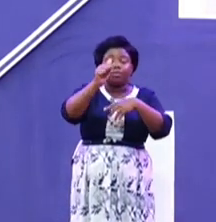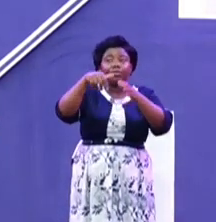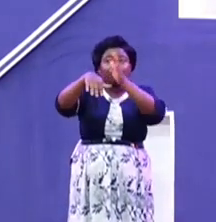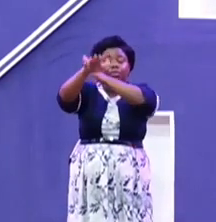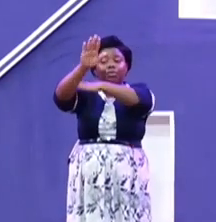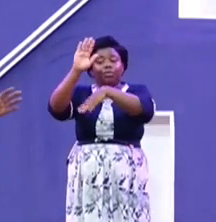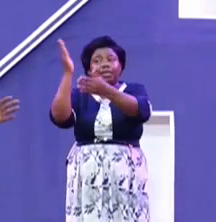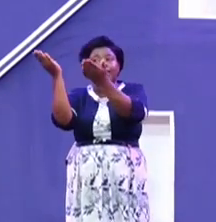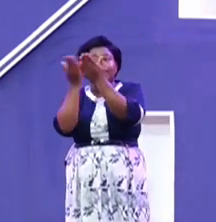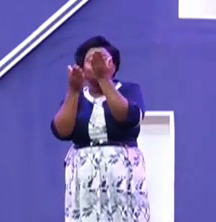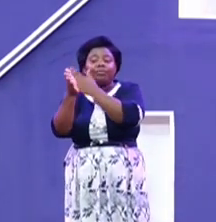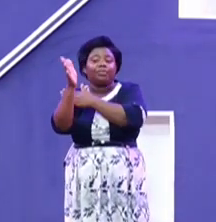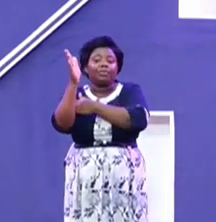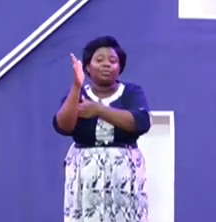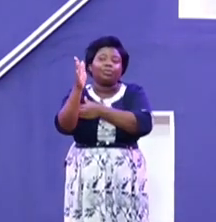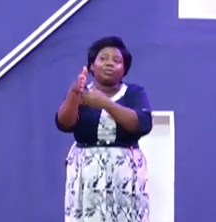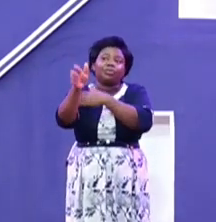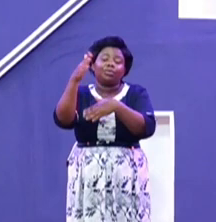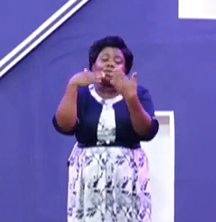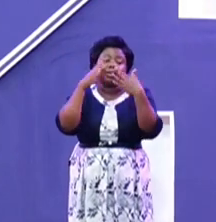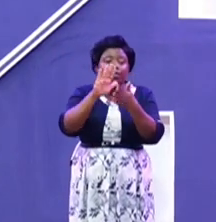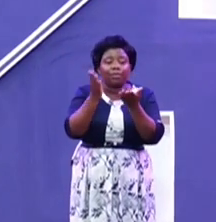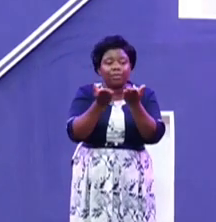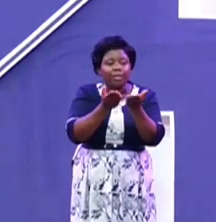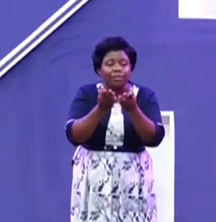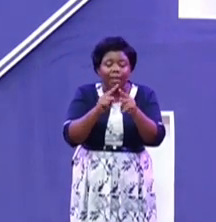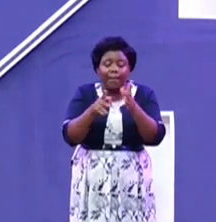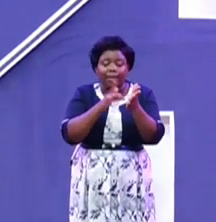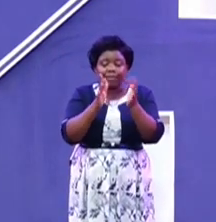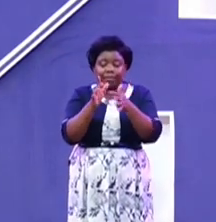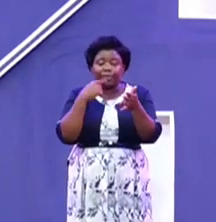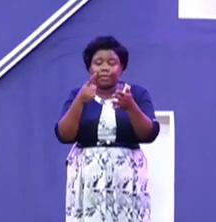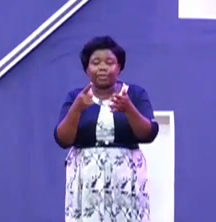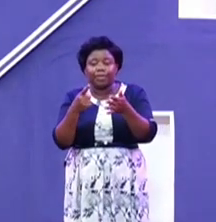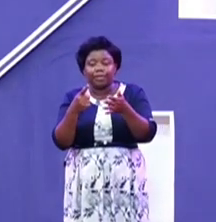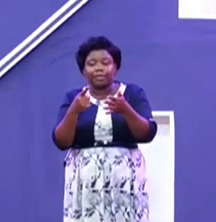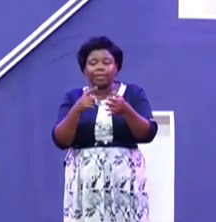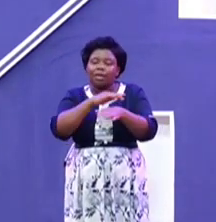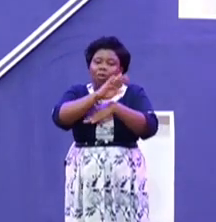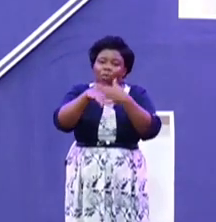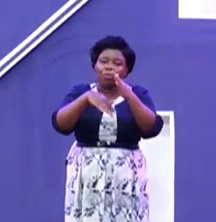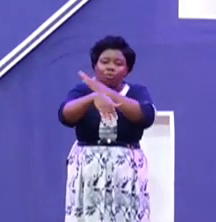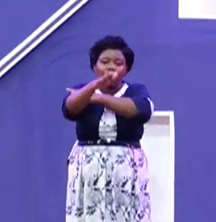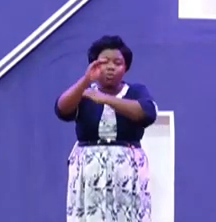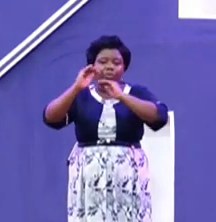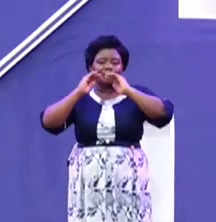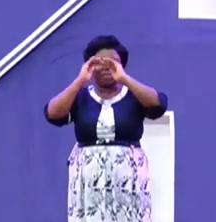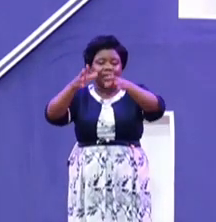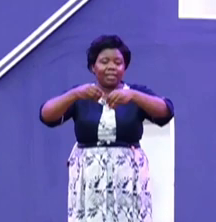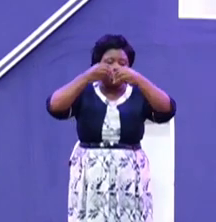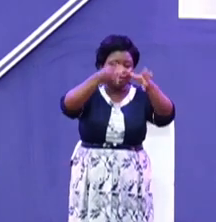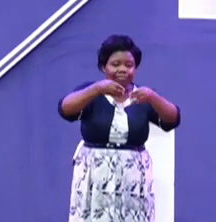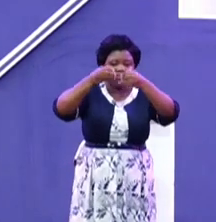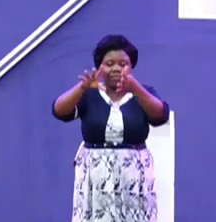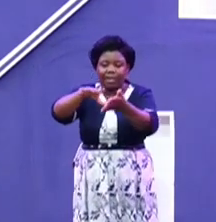Mukama saavisi agikola ki agisiima naye kati Bayibuli esomesa nti buli mukisa Mukama gwakuwa